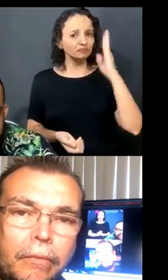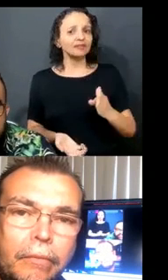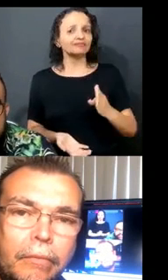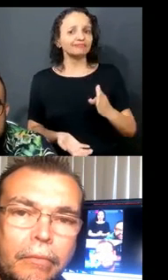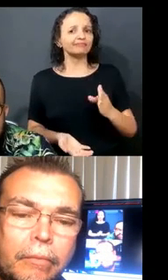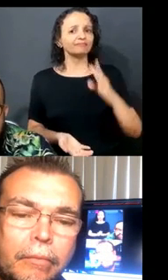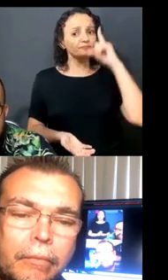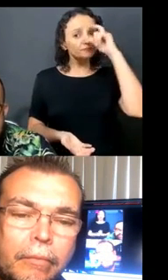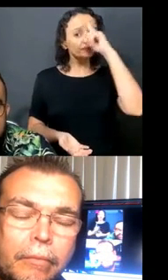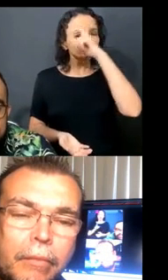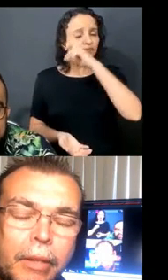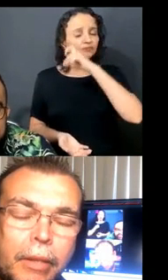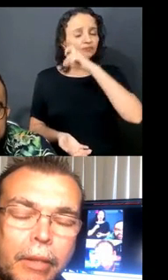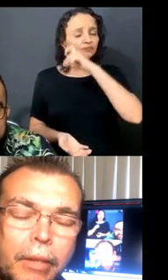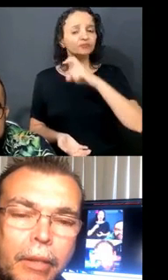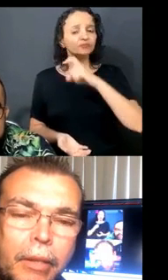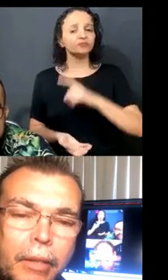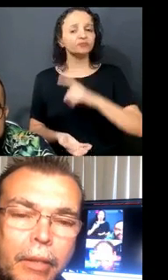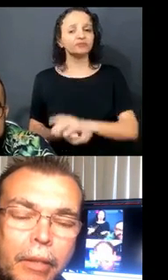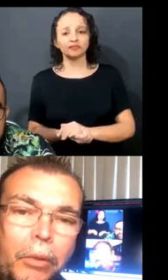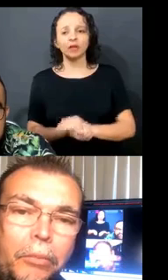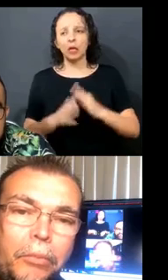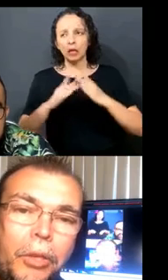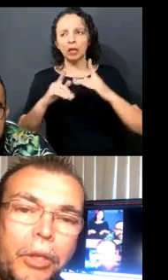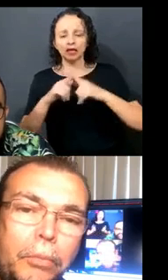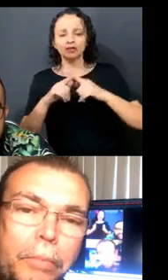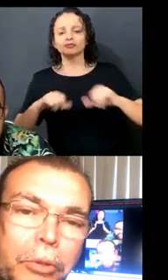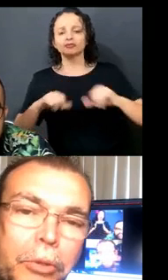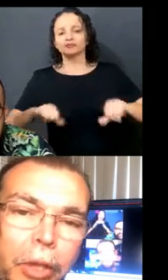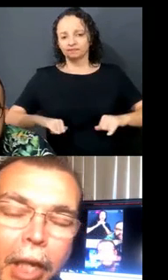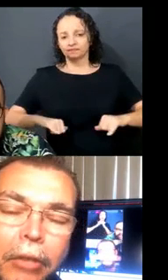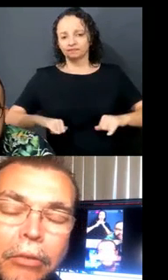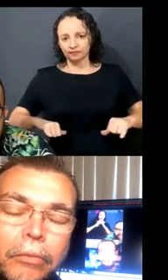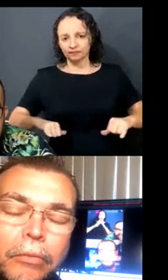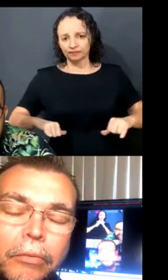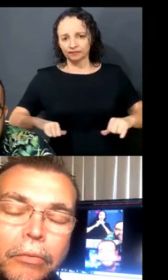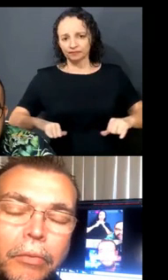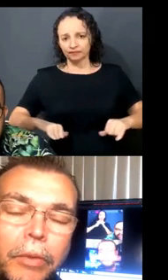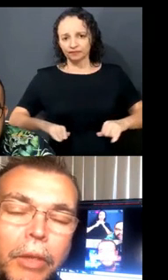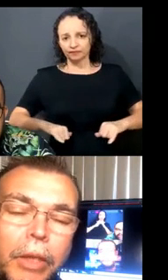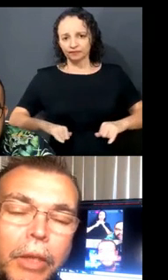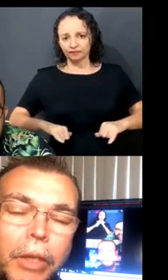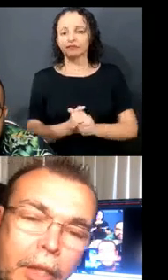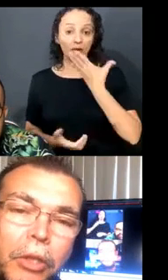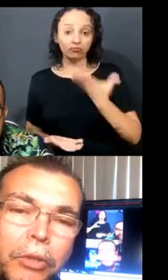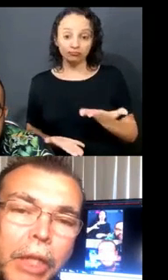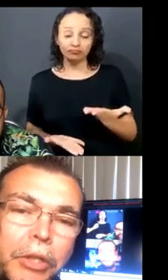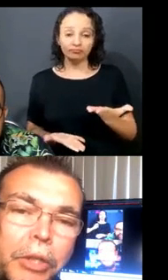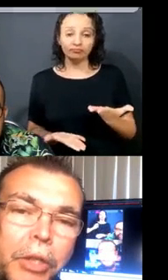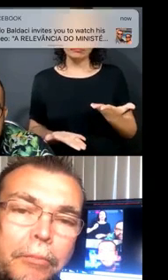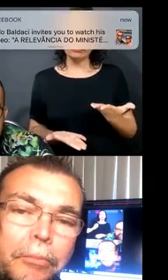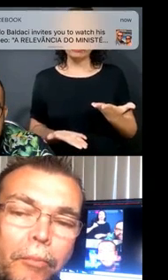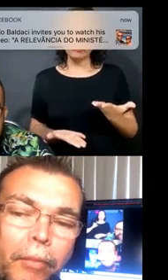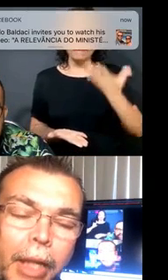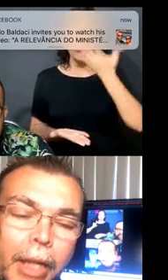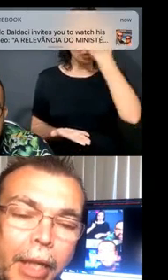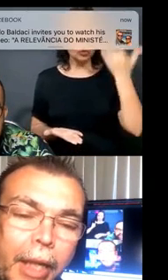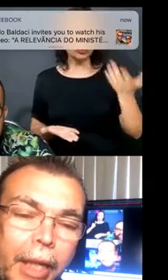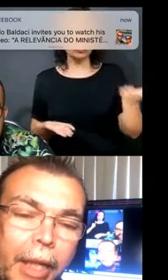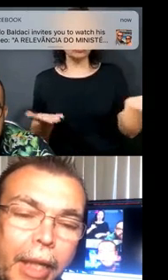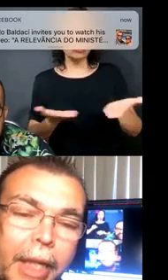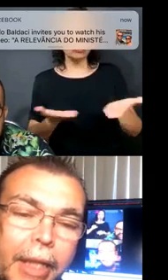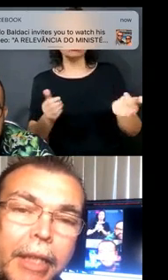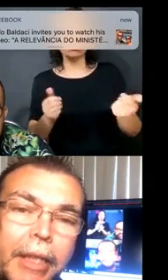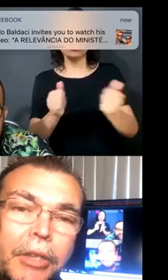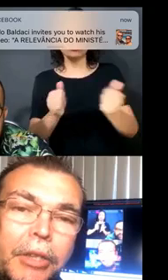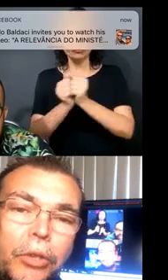afetado muitas igrejas. Como está acontecendo isso aí? Bom, meu querido pastor Aguinaldo e as pessoas que estão nos